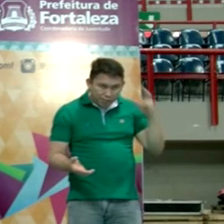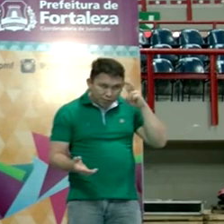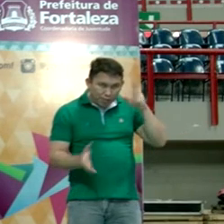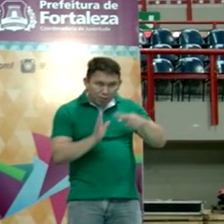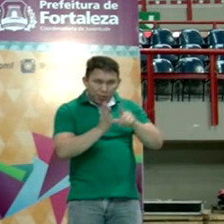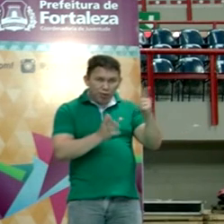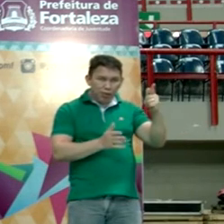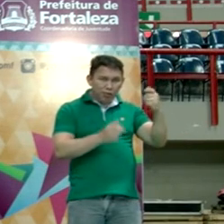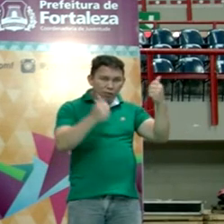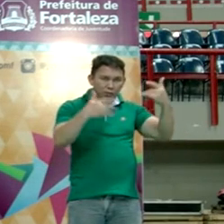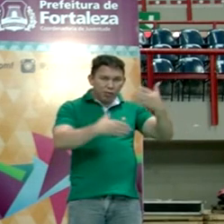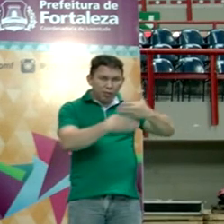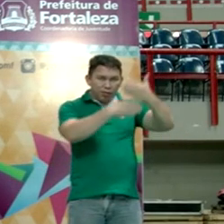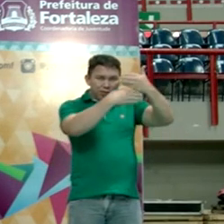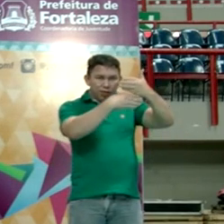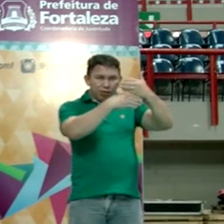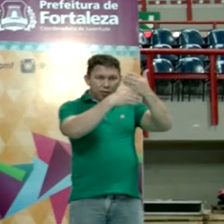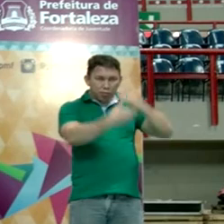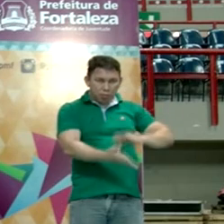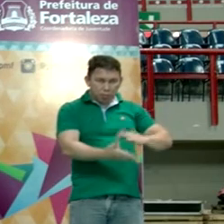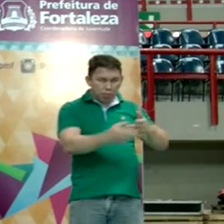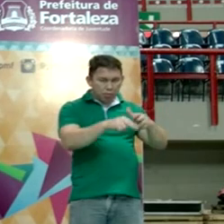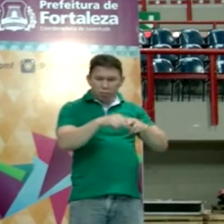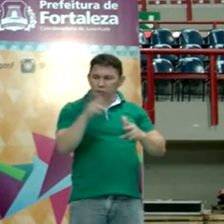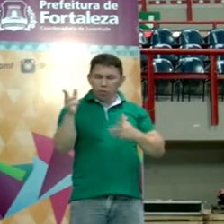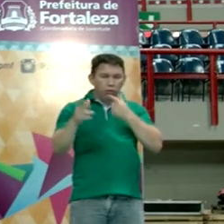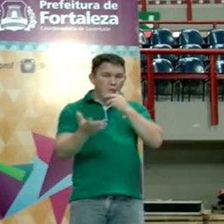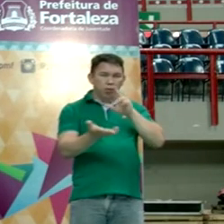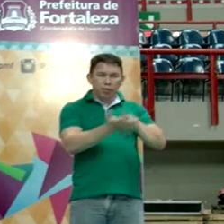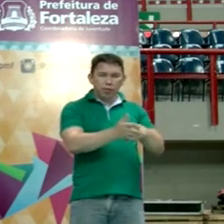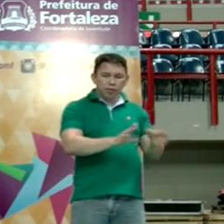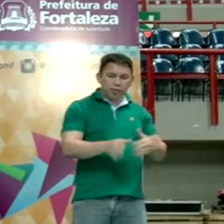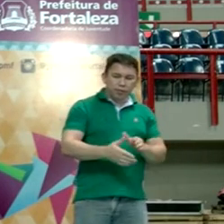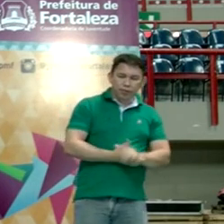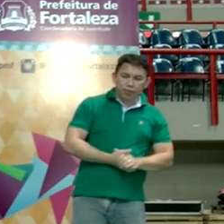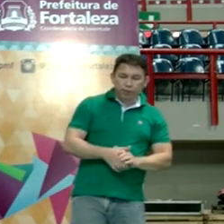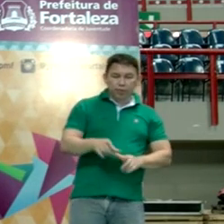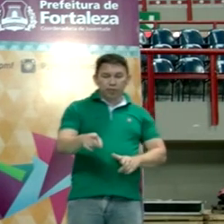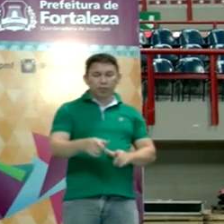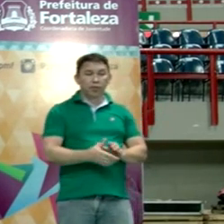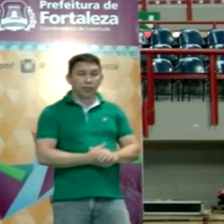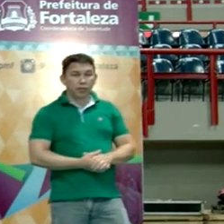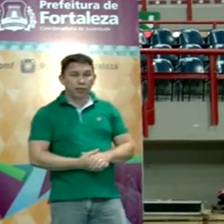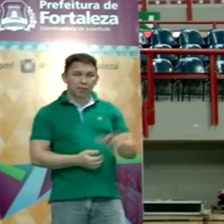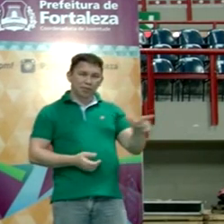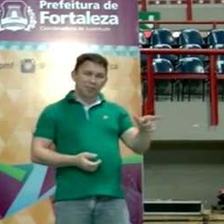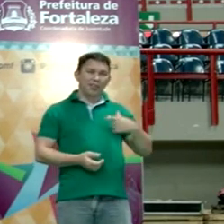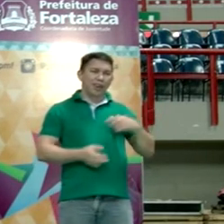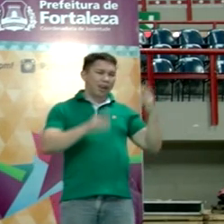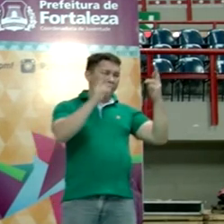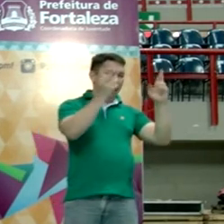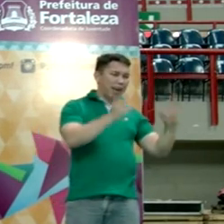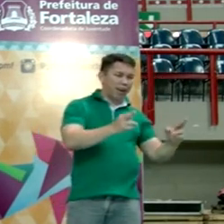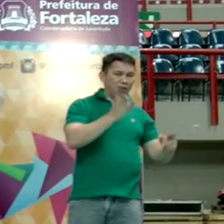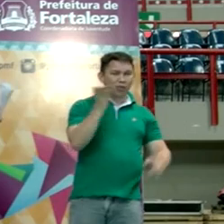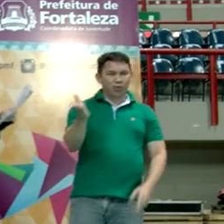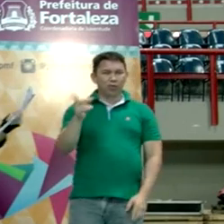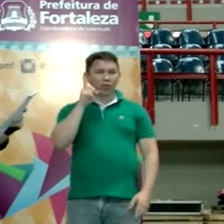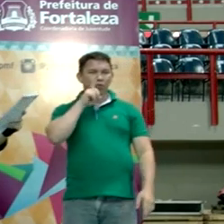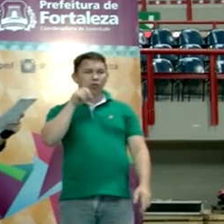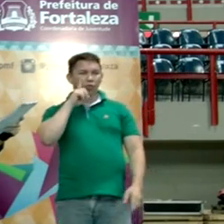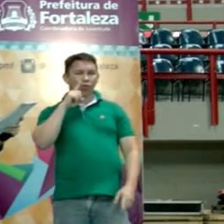questão 5 diz assim: analise o objeto abaixo. Você tem aí, ó, o tio Sam e o urso, que